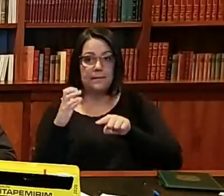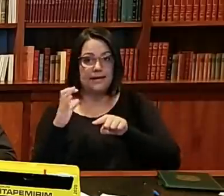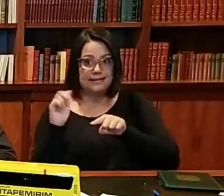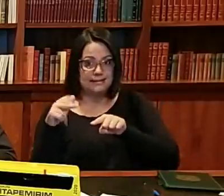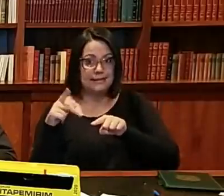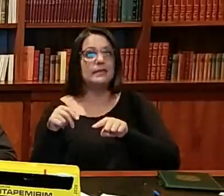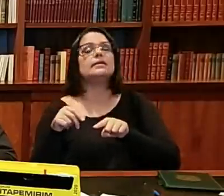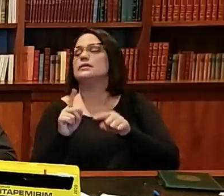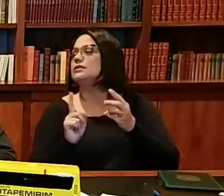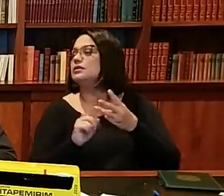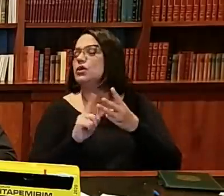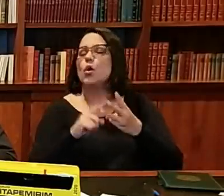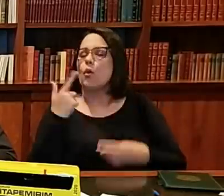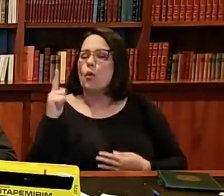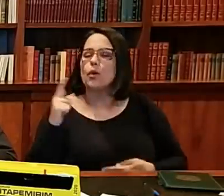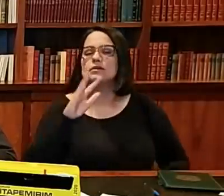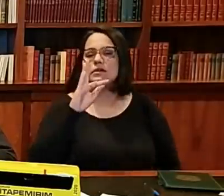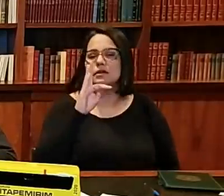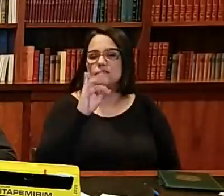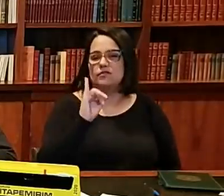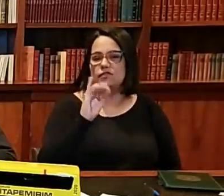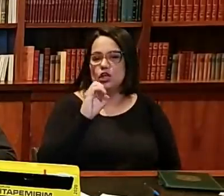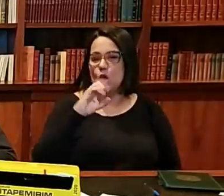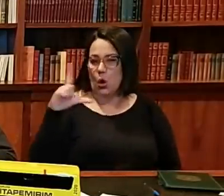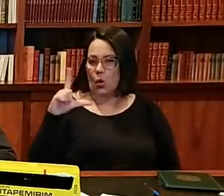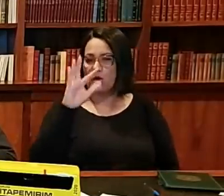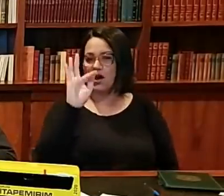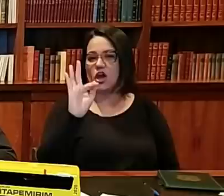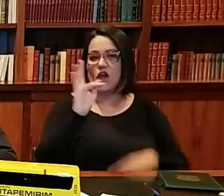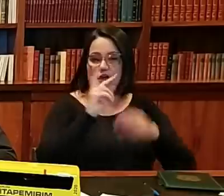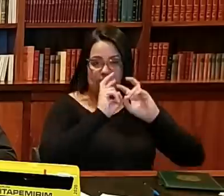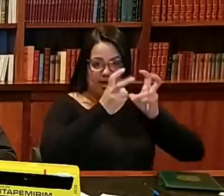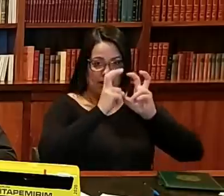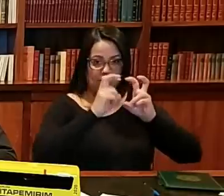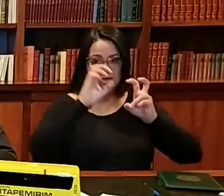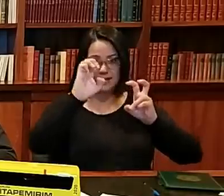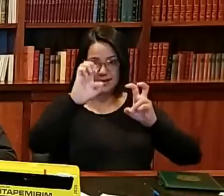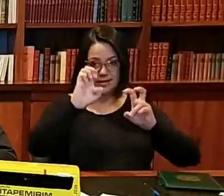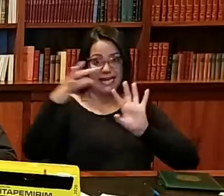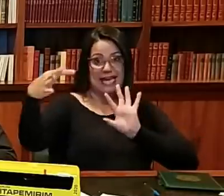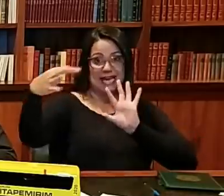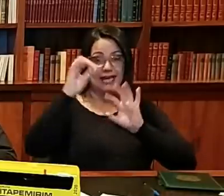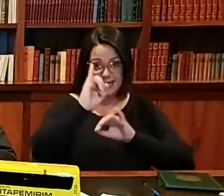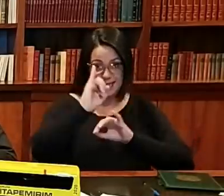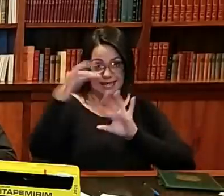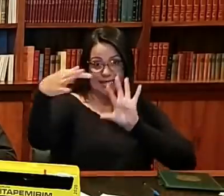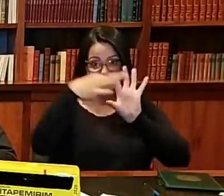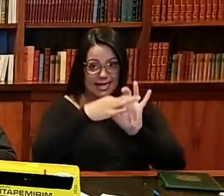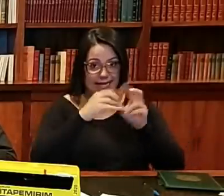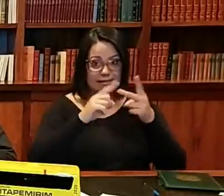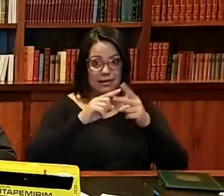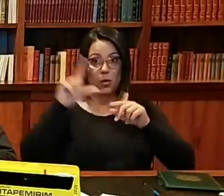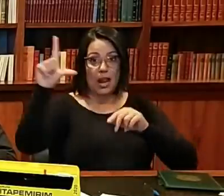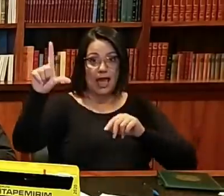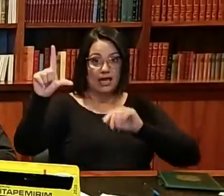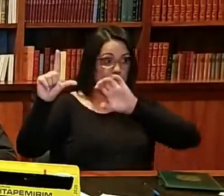ferro, né? A outra, estrada de ferro, a FIOL, é a Ferrovia Interação Oeste Leste. Como é que está caminhando lá? Bom, está no TCU